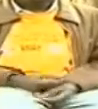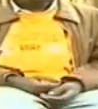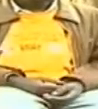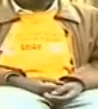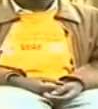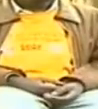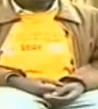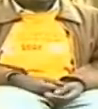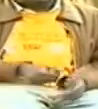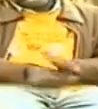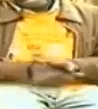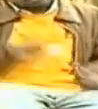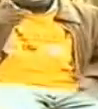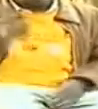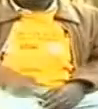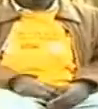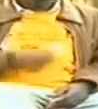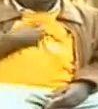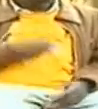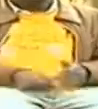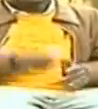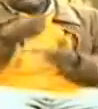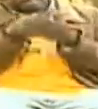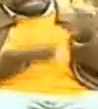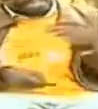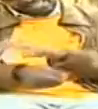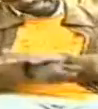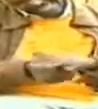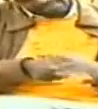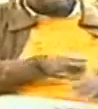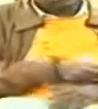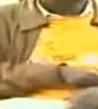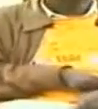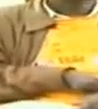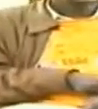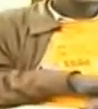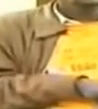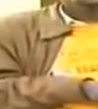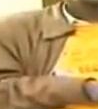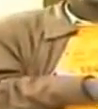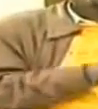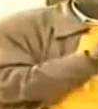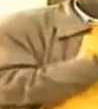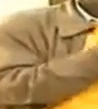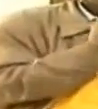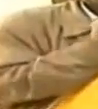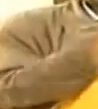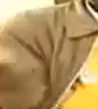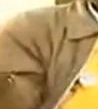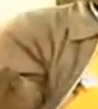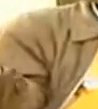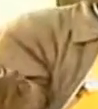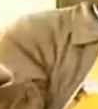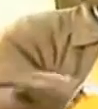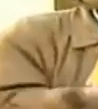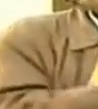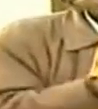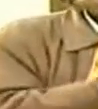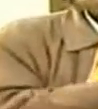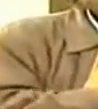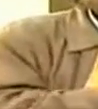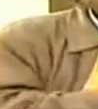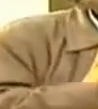ቫይረሱ በደሜ ውስጥ እንዳለ በጽሑፍ ሲያሳውቁኝ በጣም ነው የደነገጥኩት። ከዛ በኋላ ራሴን አገለልኩ። መድኃኒቱንም